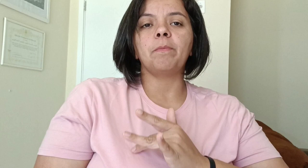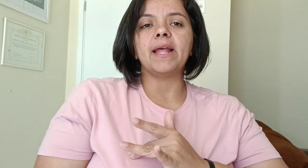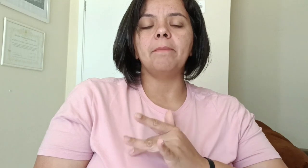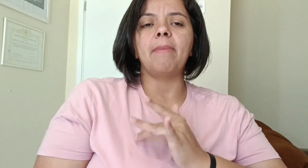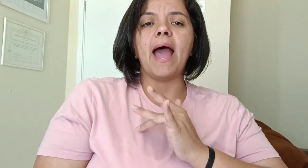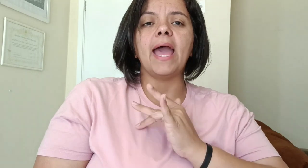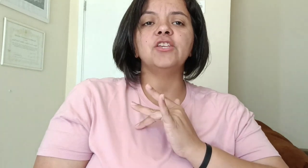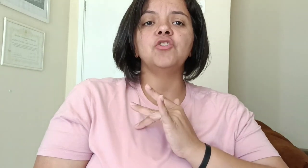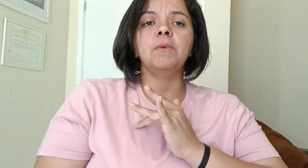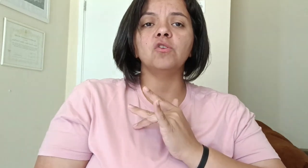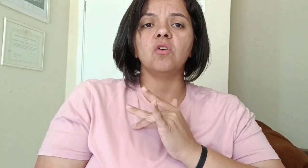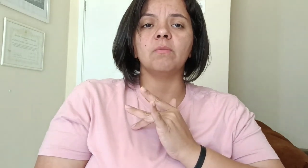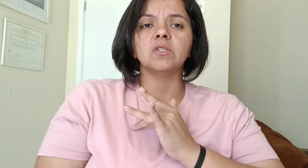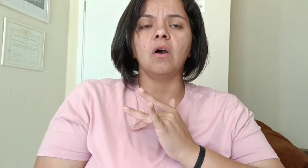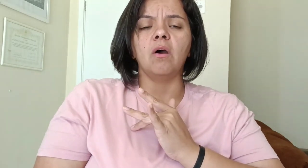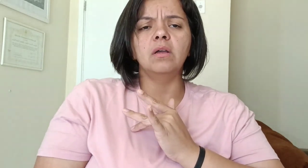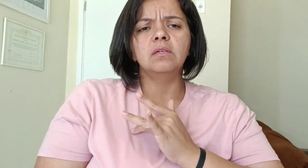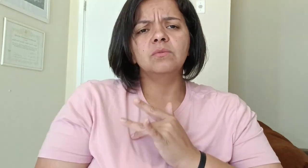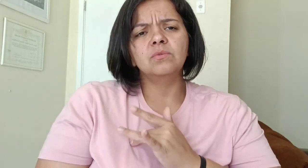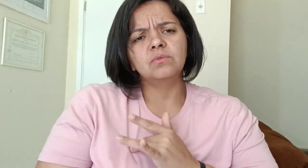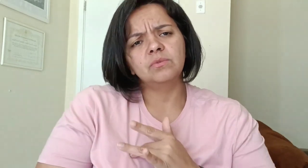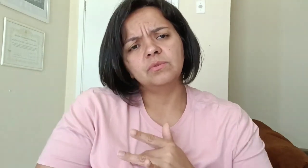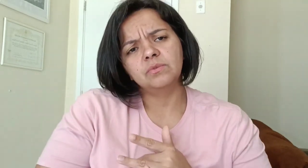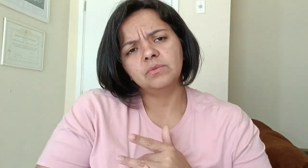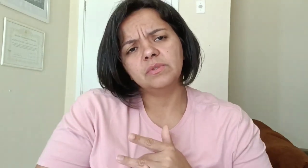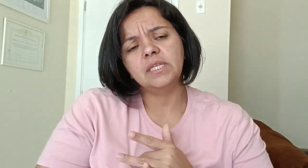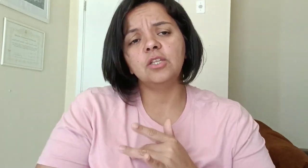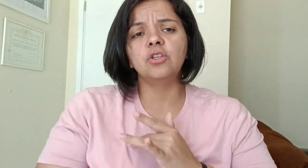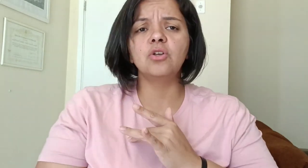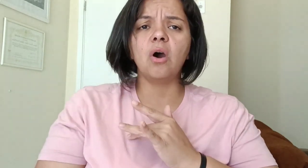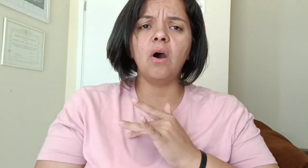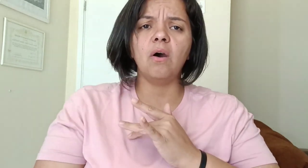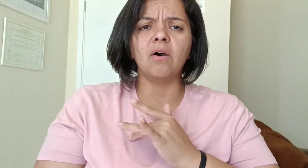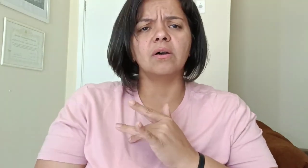para baixo e meus ombros, ó. Que dó!